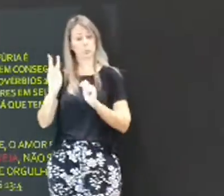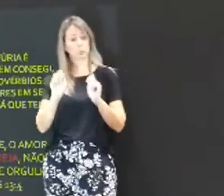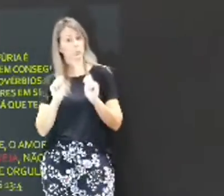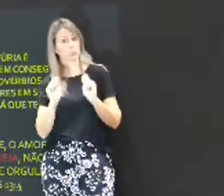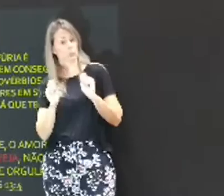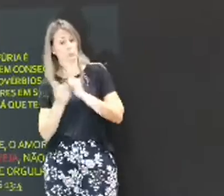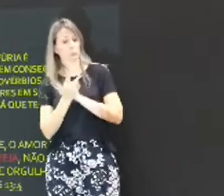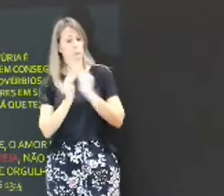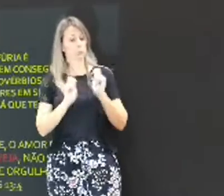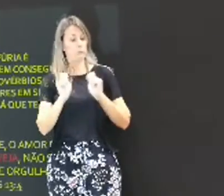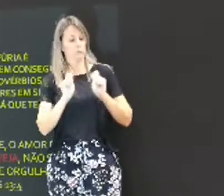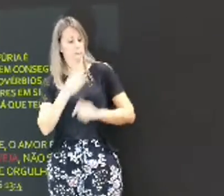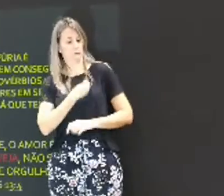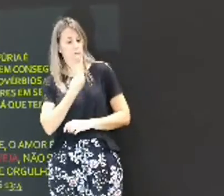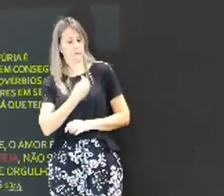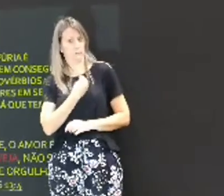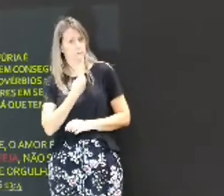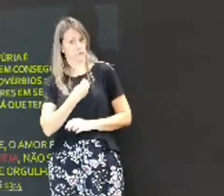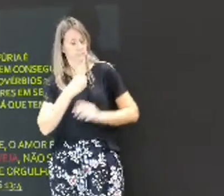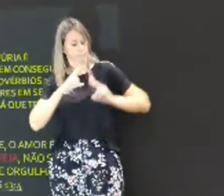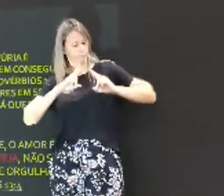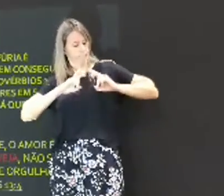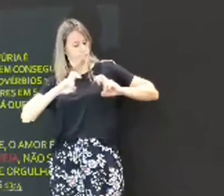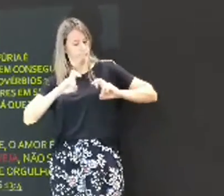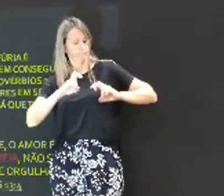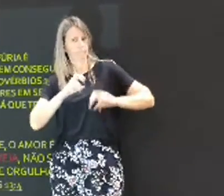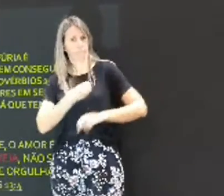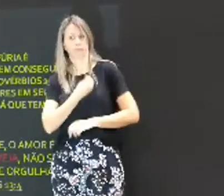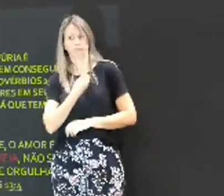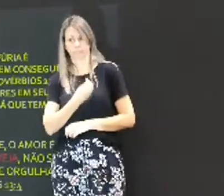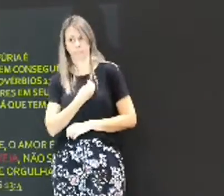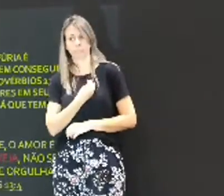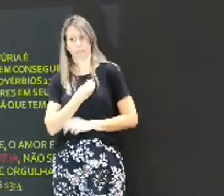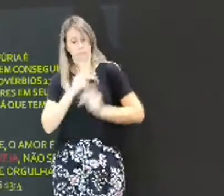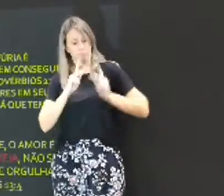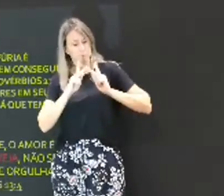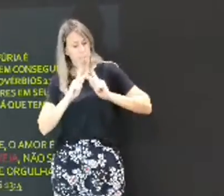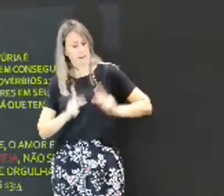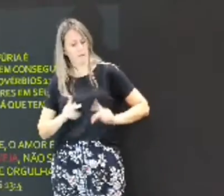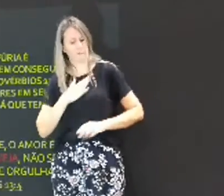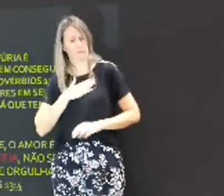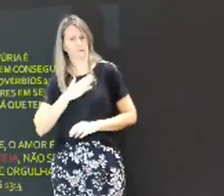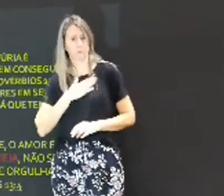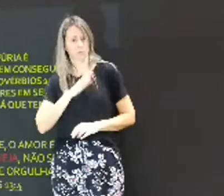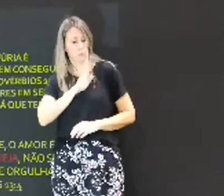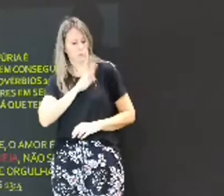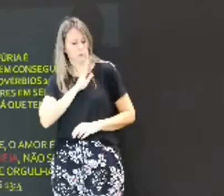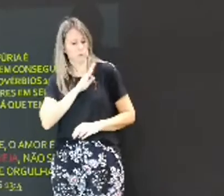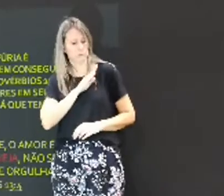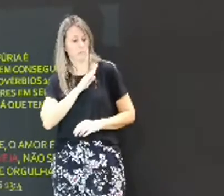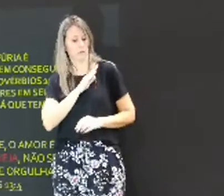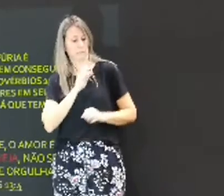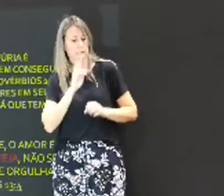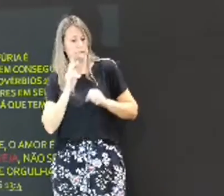Precisamos controlar, cuidar da vida, né? Sempre estar cuidando, observando, para ver se temos paz dentro do nosso